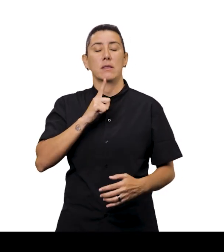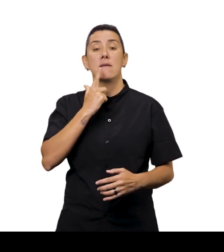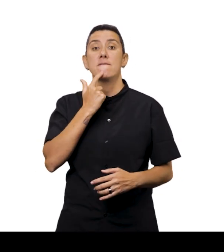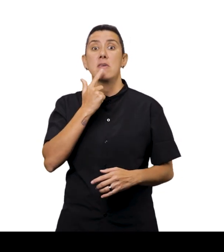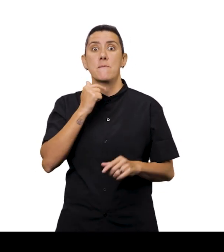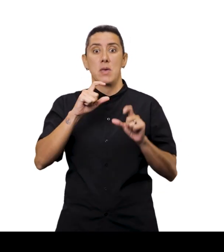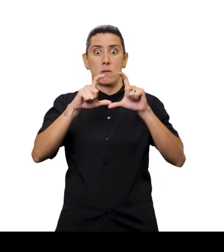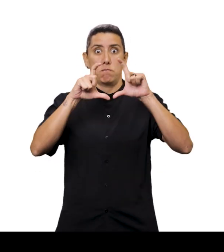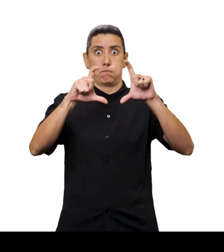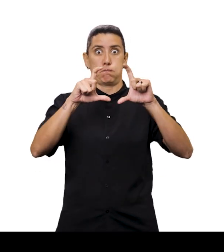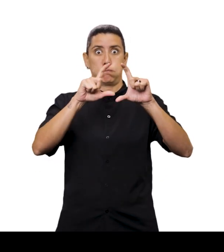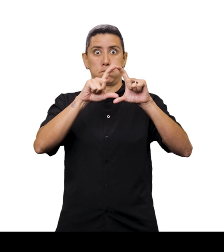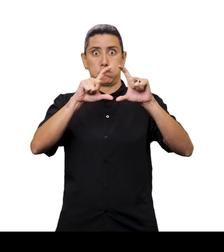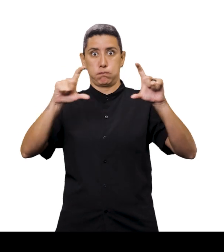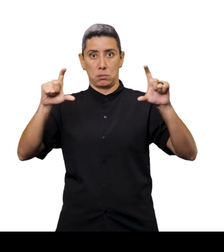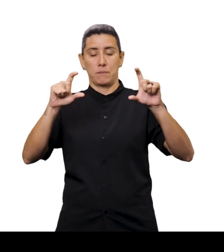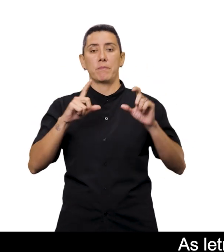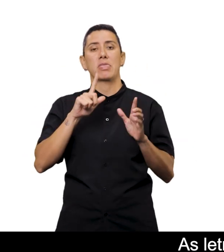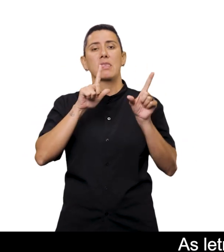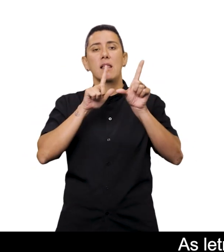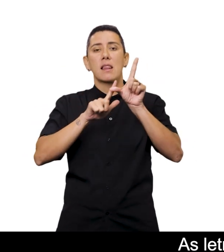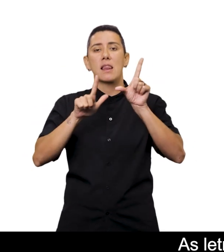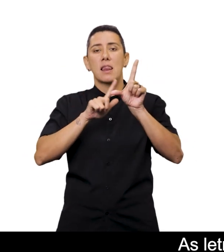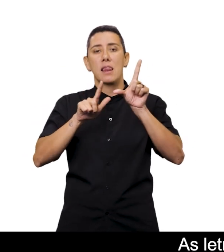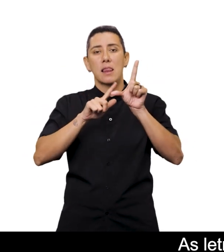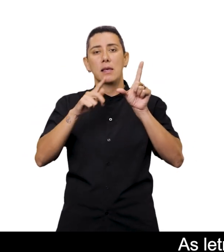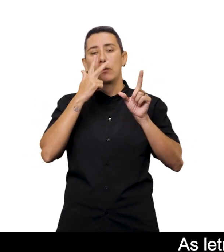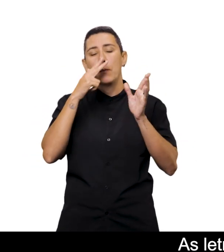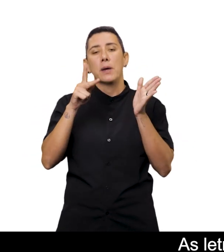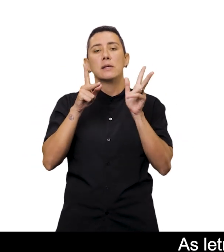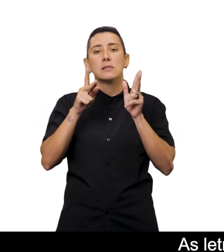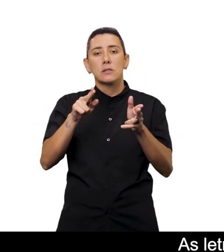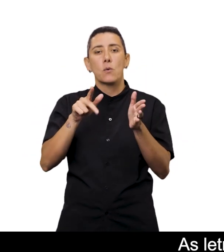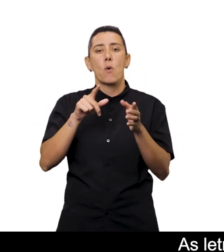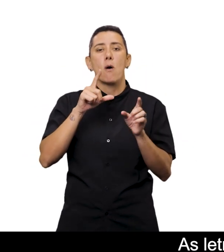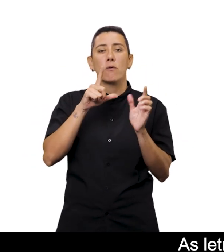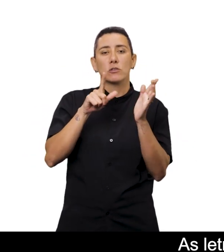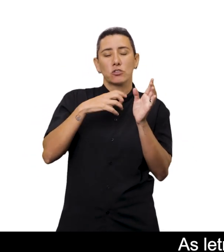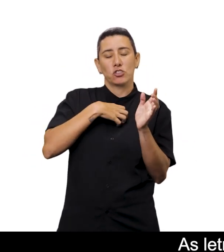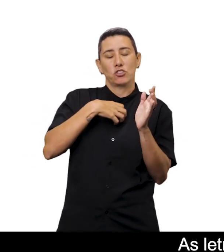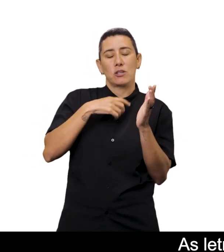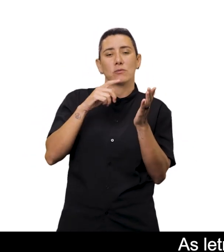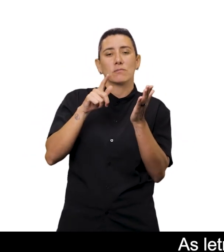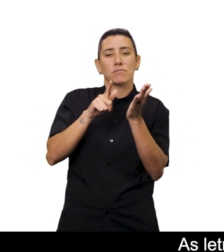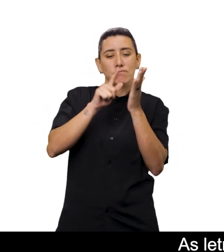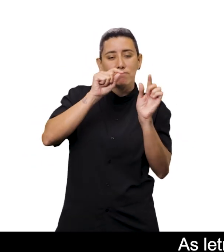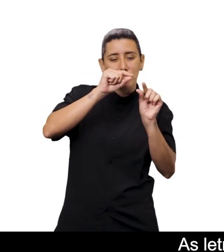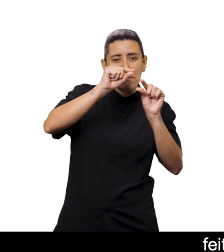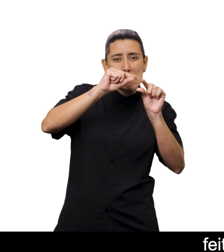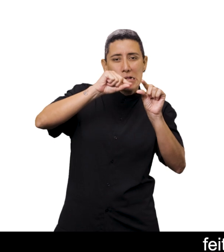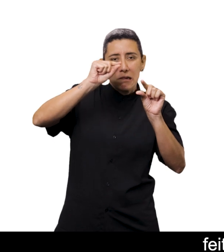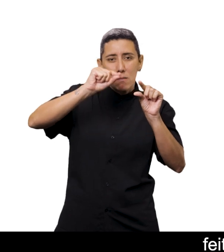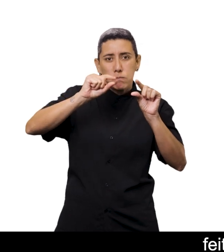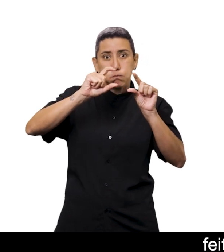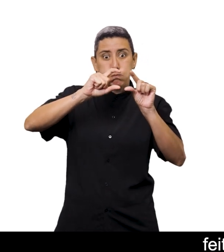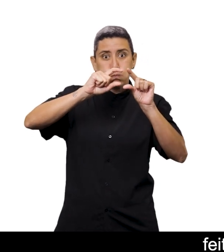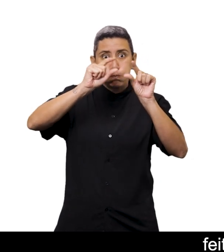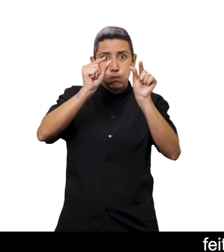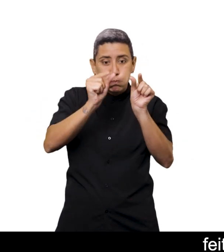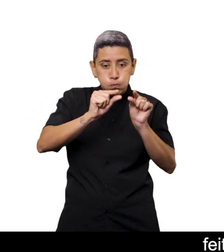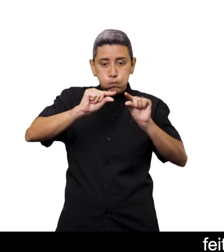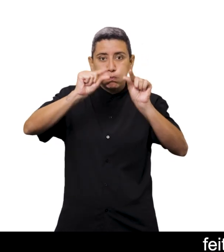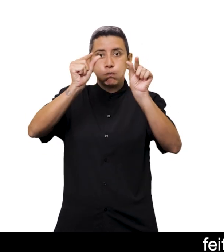em letras maiúsculas vermelhas. As letras são no estilo imprensa, ou de forma, feita